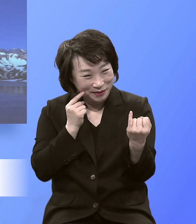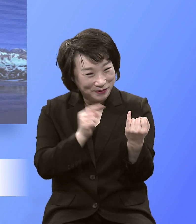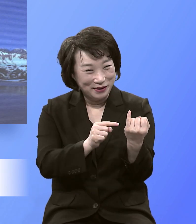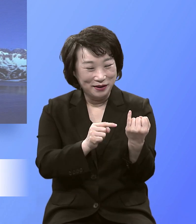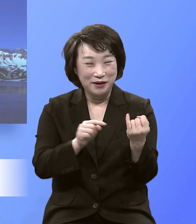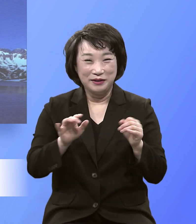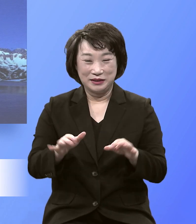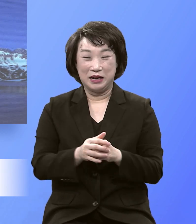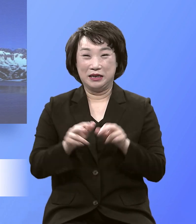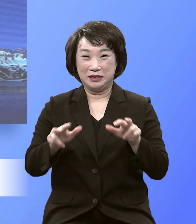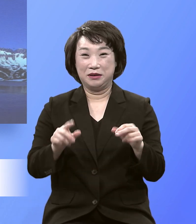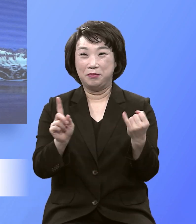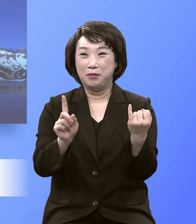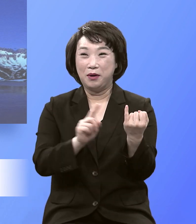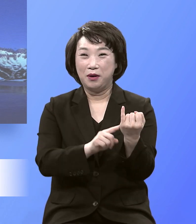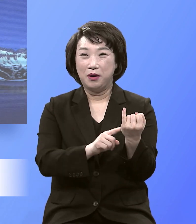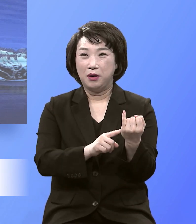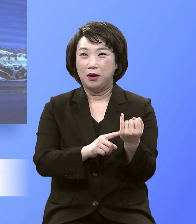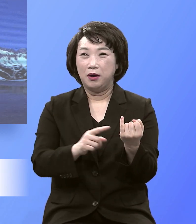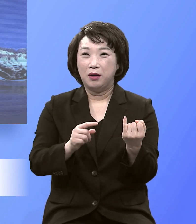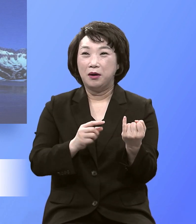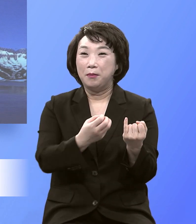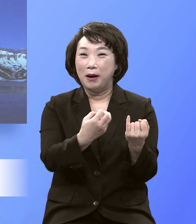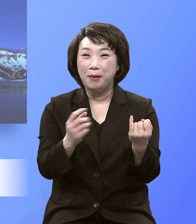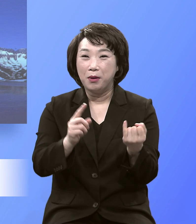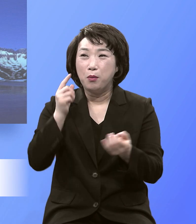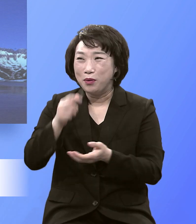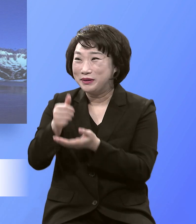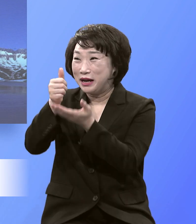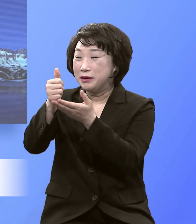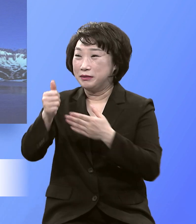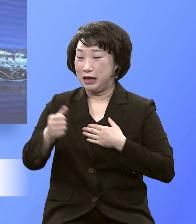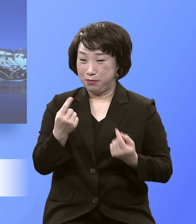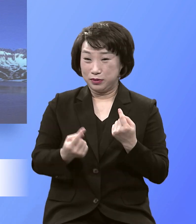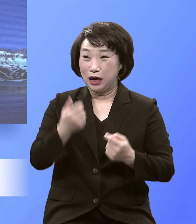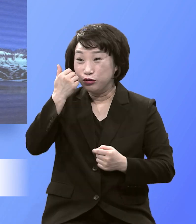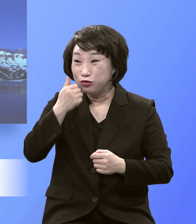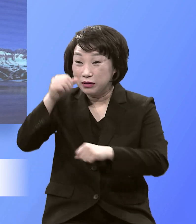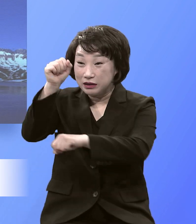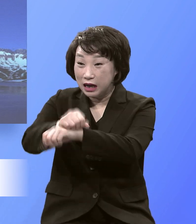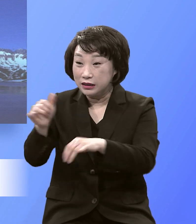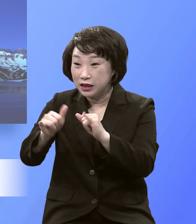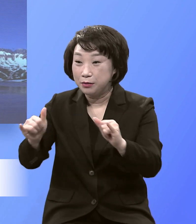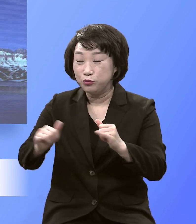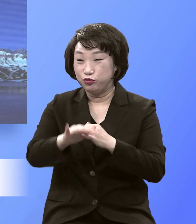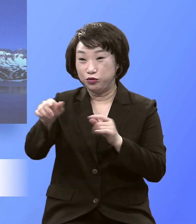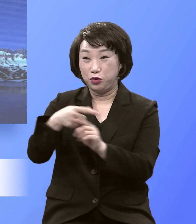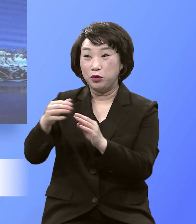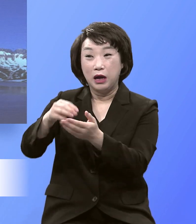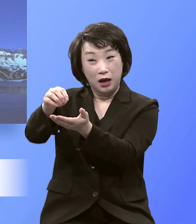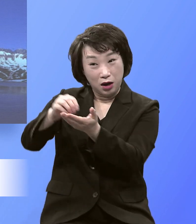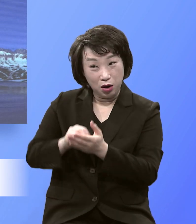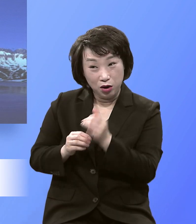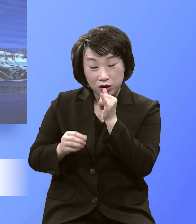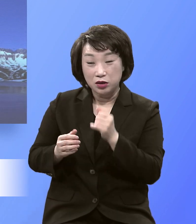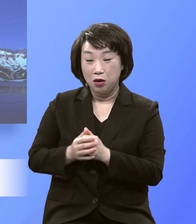항상 지금도 뭐라고 하느냐, 목사님, 나보다 잘하는 사람이 우리 교회에 오거든